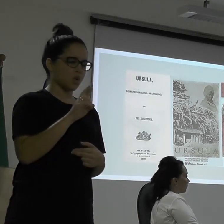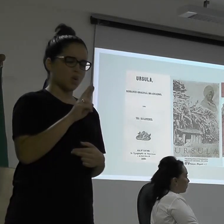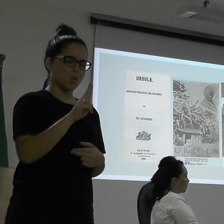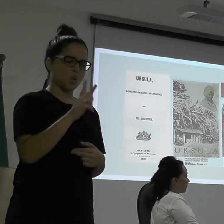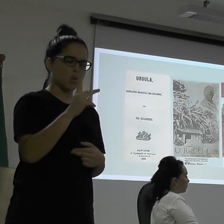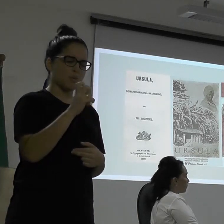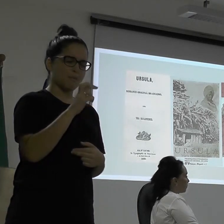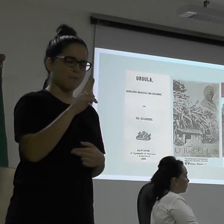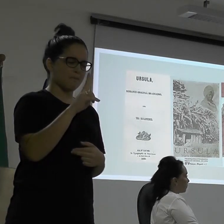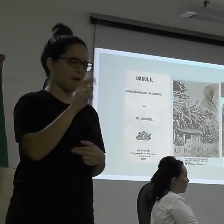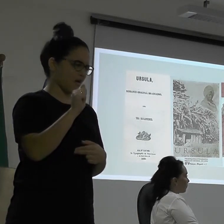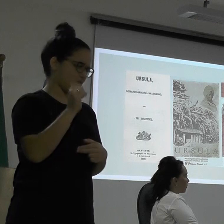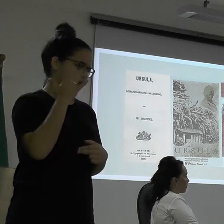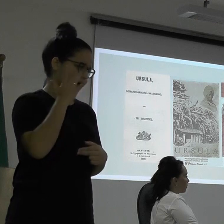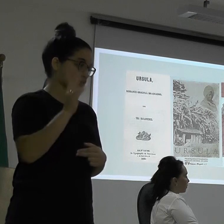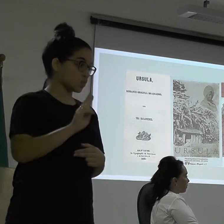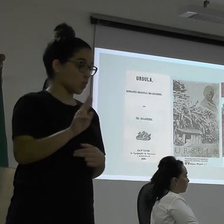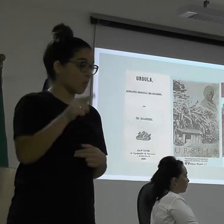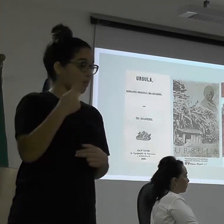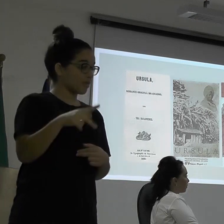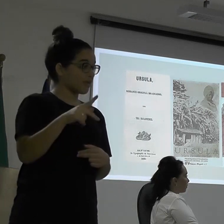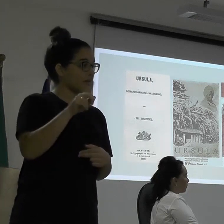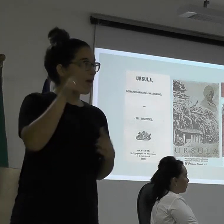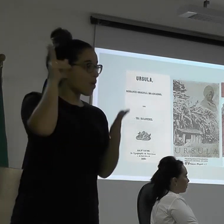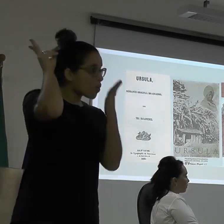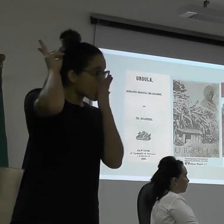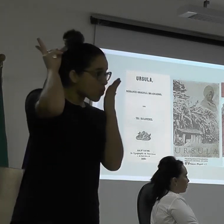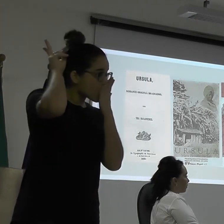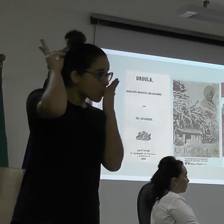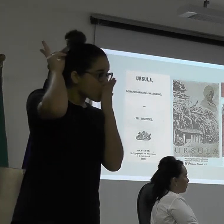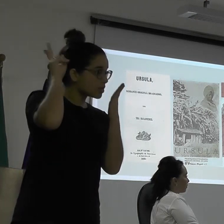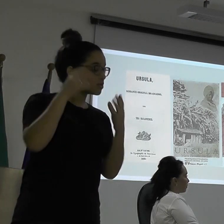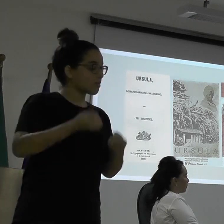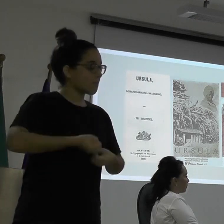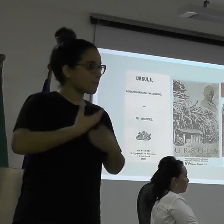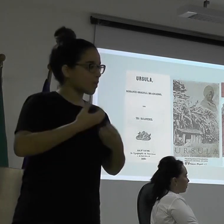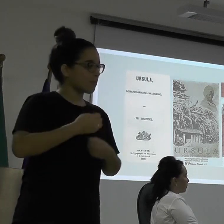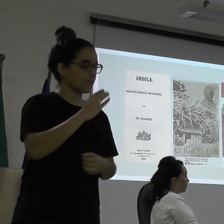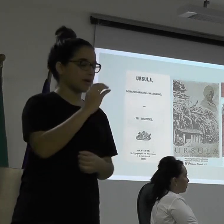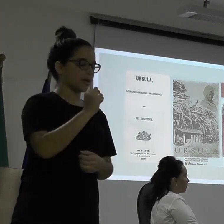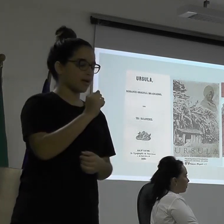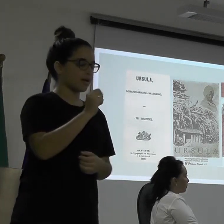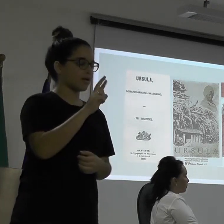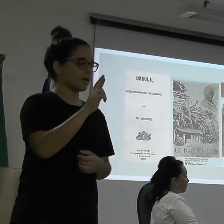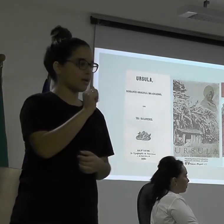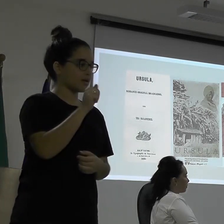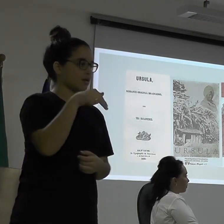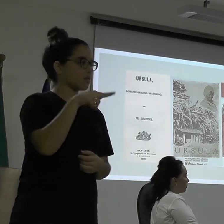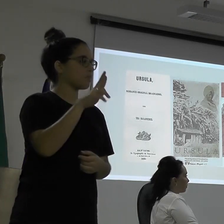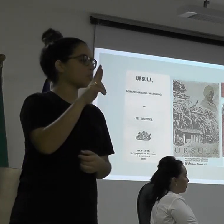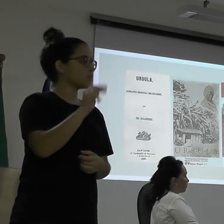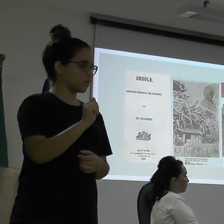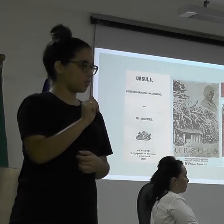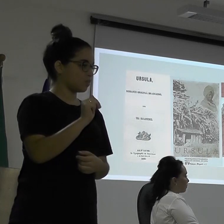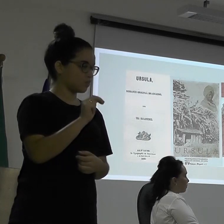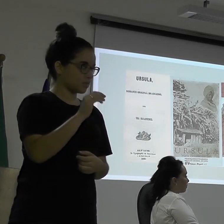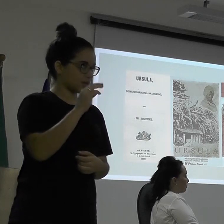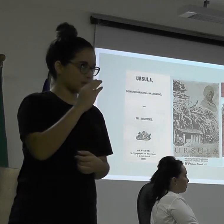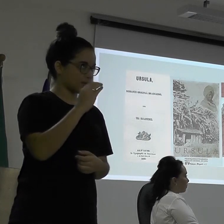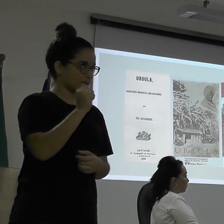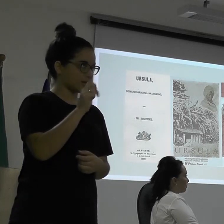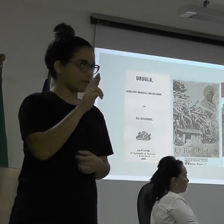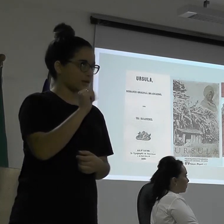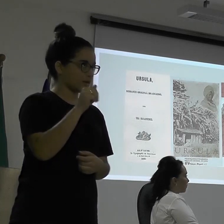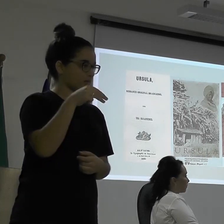é um índio e seu nome sai do poema Caramuru, com leve inspiração em Atalá, de Chateaubriand. E quanto ao